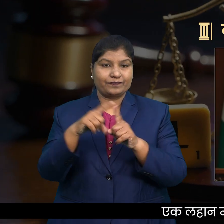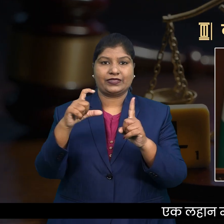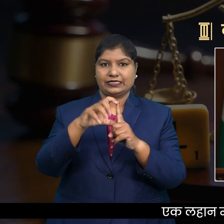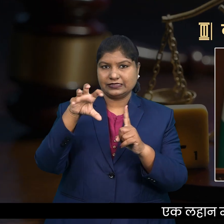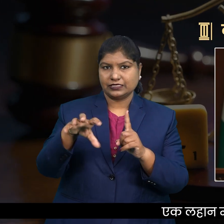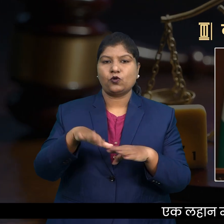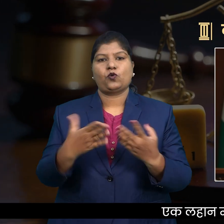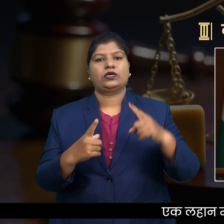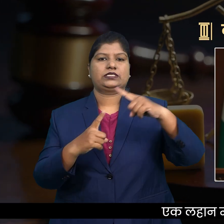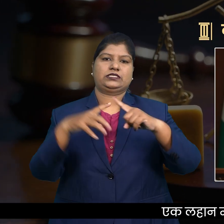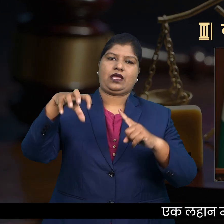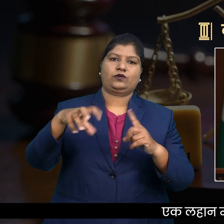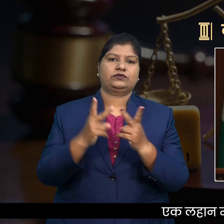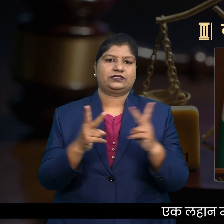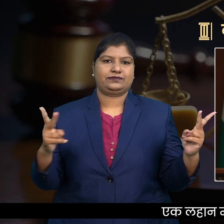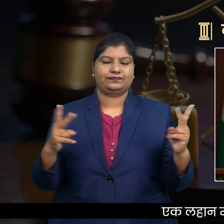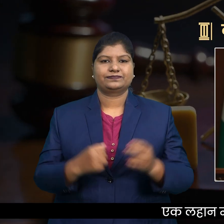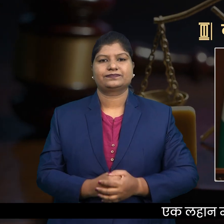अधिकारी.